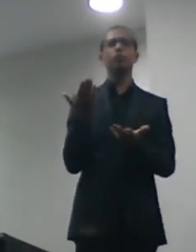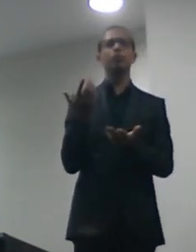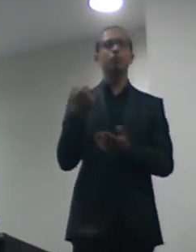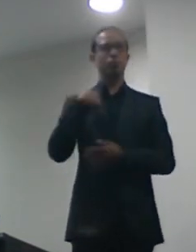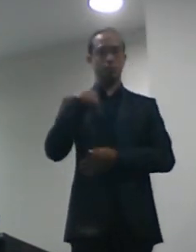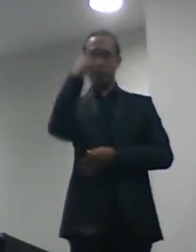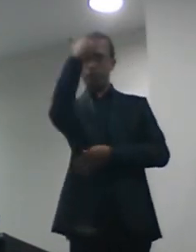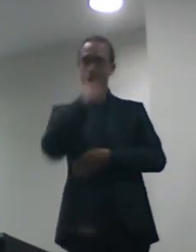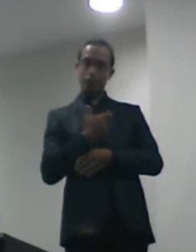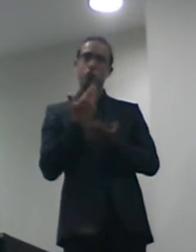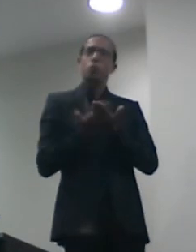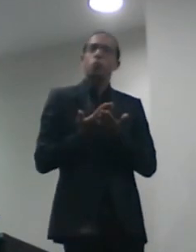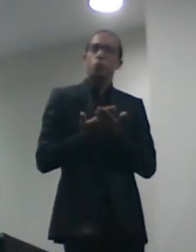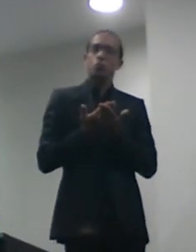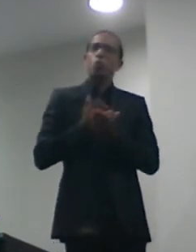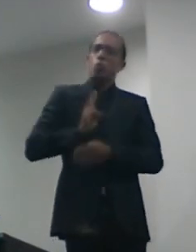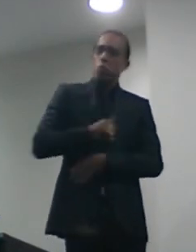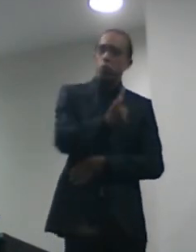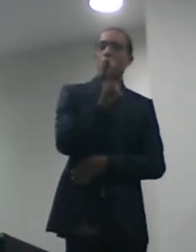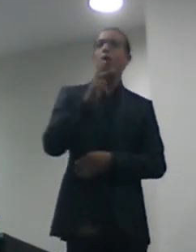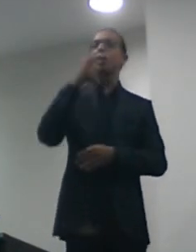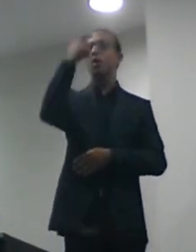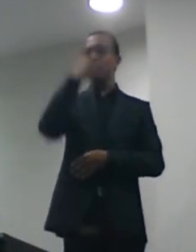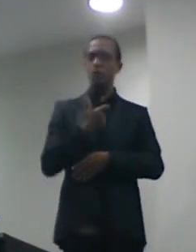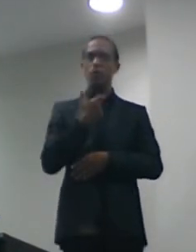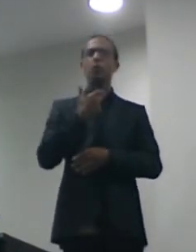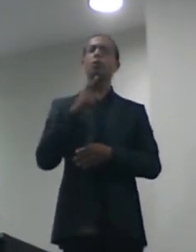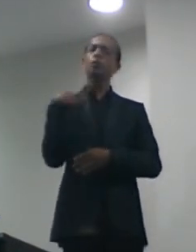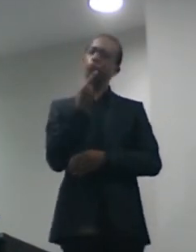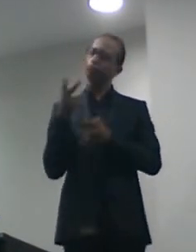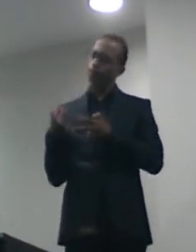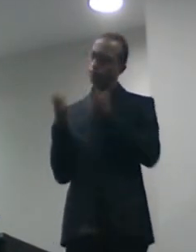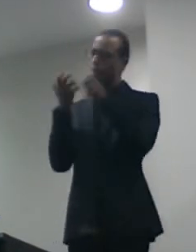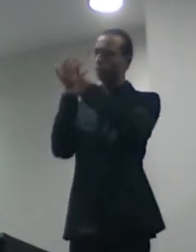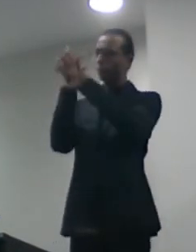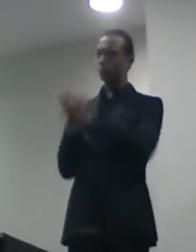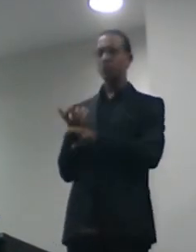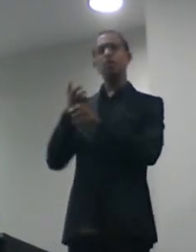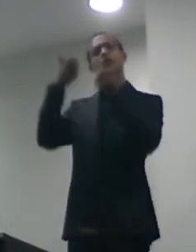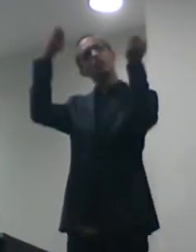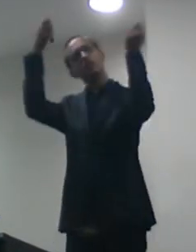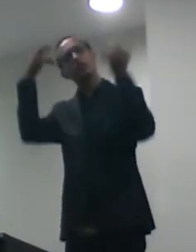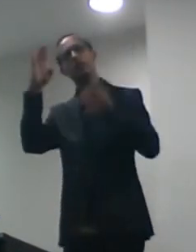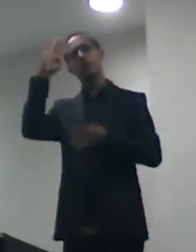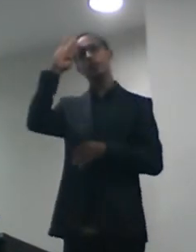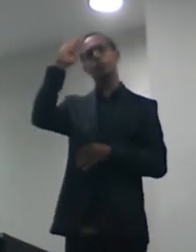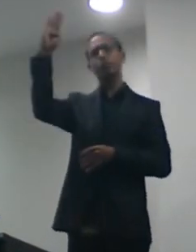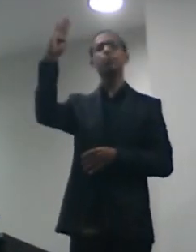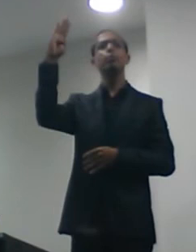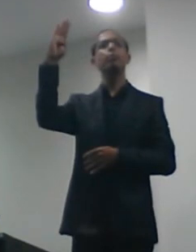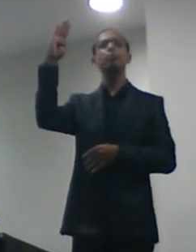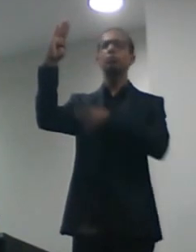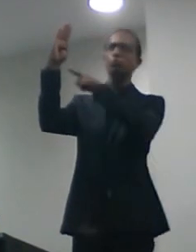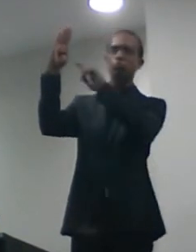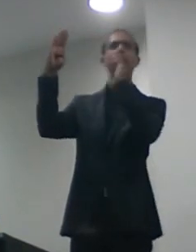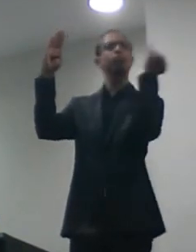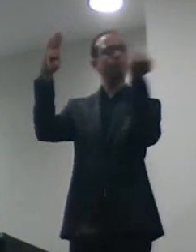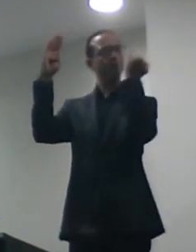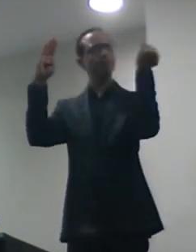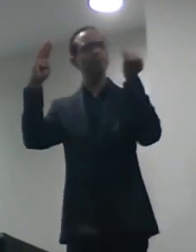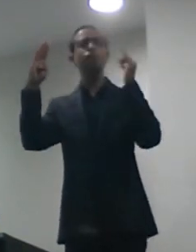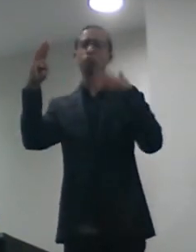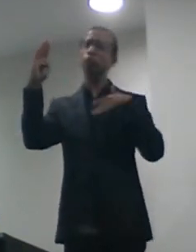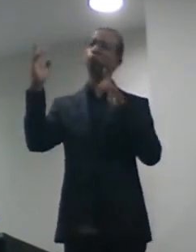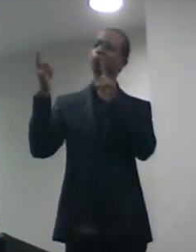por ser estudante, ainda está atuando como estudante, eu vejo que a gente começa uma cadeira falando sobre princípios, que é algo muito importante. E